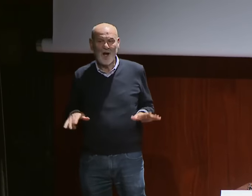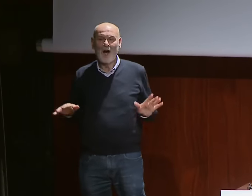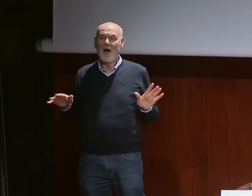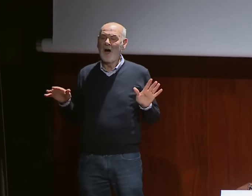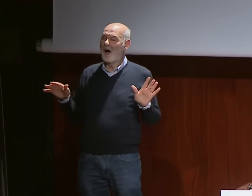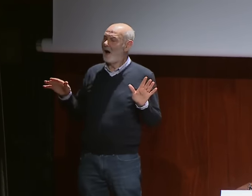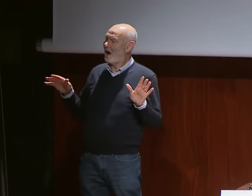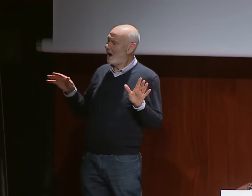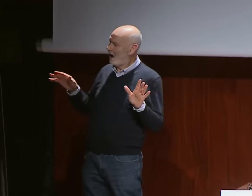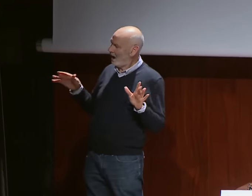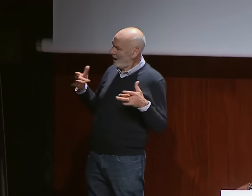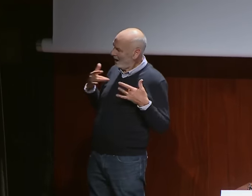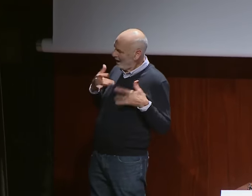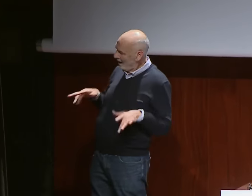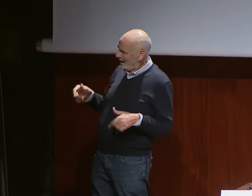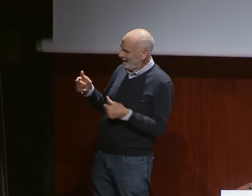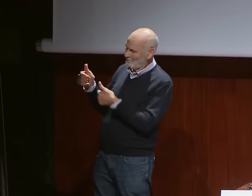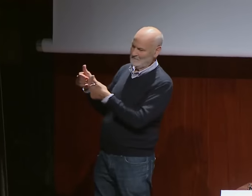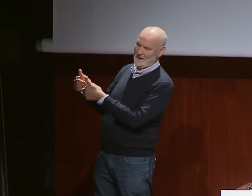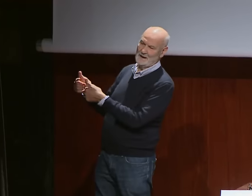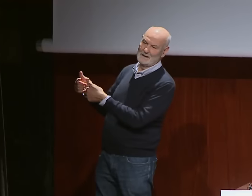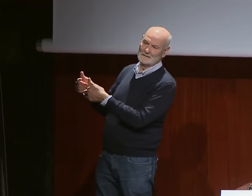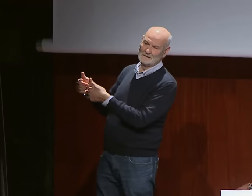proposer. Et puis, de temps en temps,